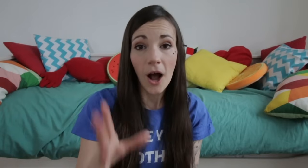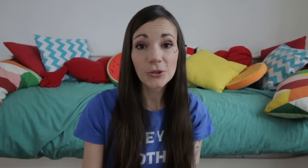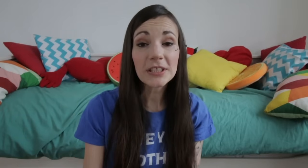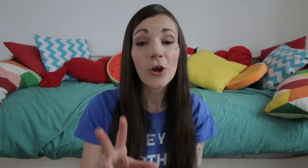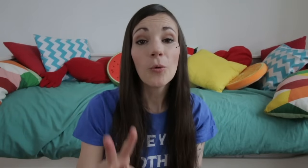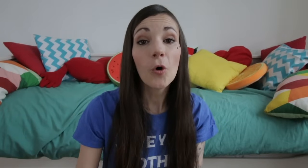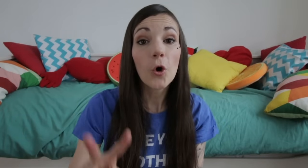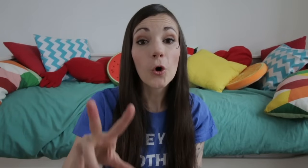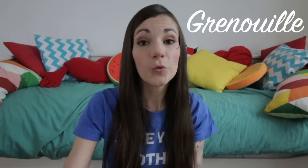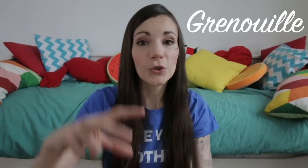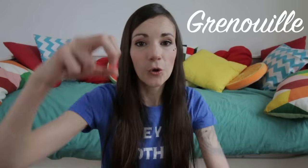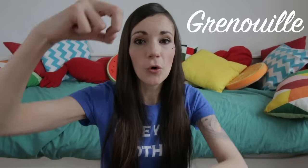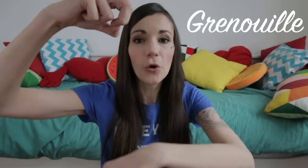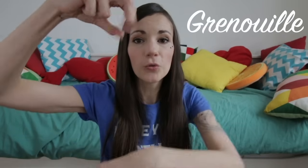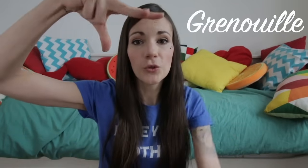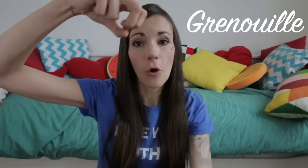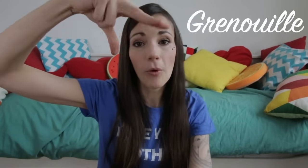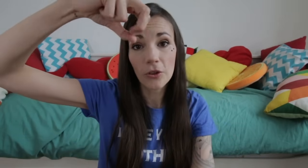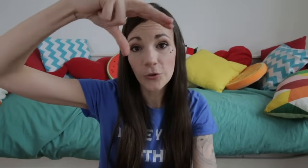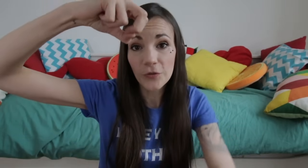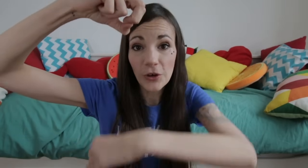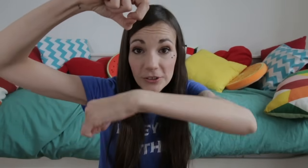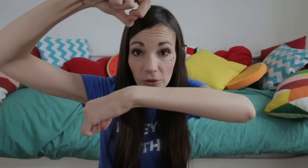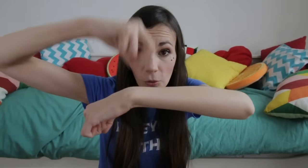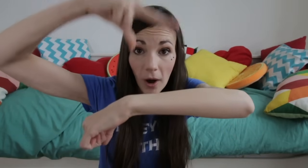Ensuite, le mot grenouille. Le mot grenouille, on prend notre configuration en 3.